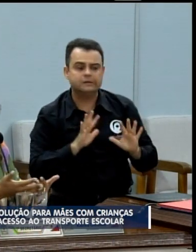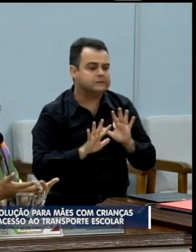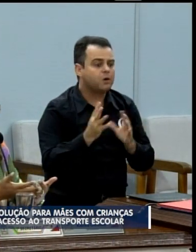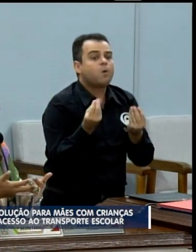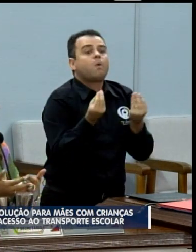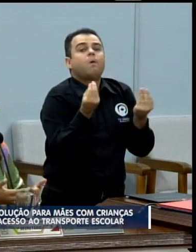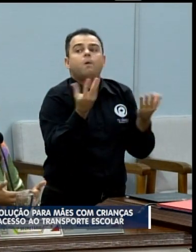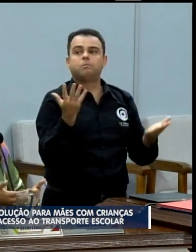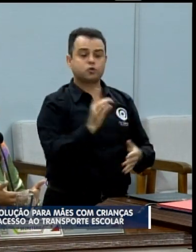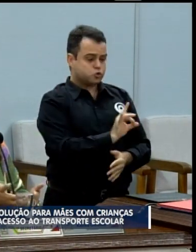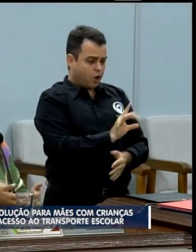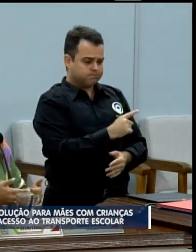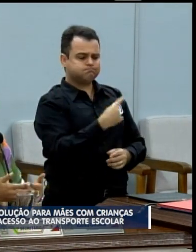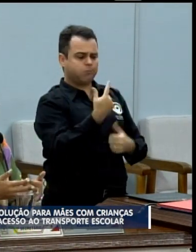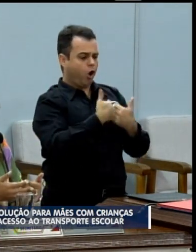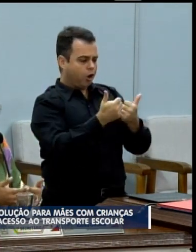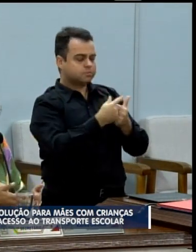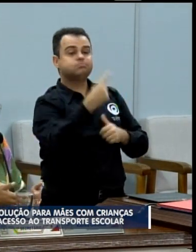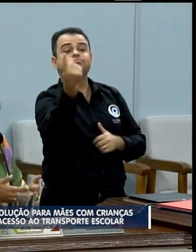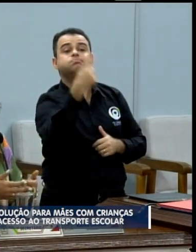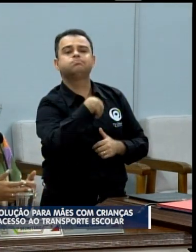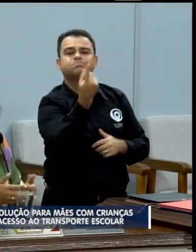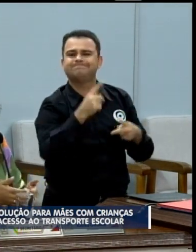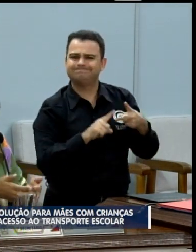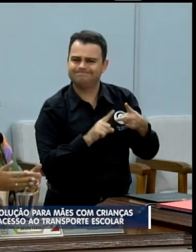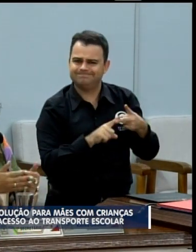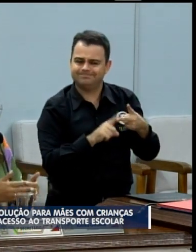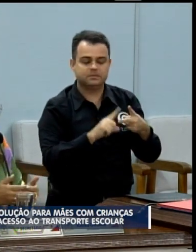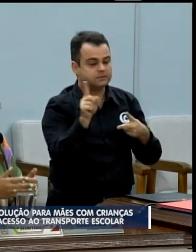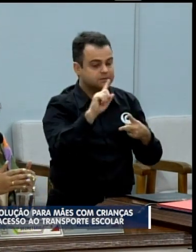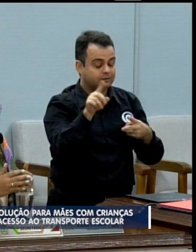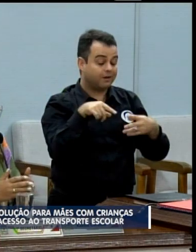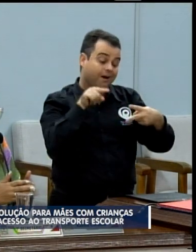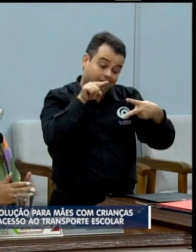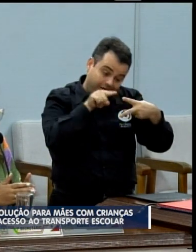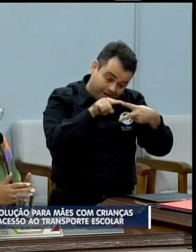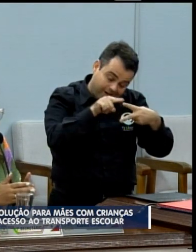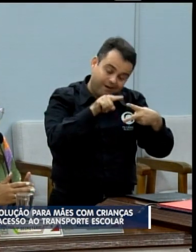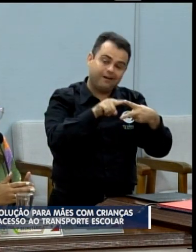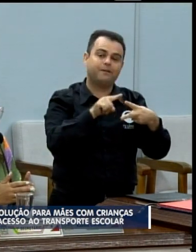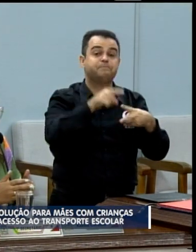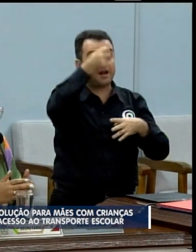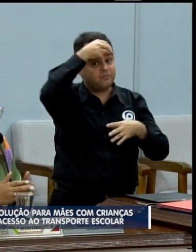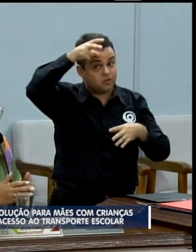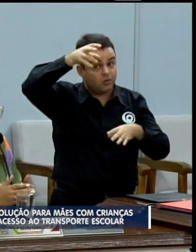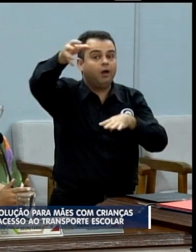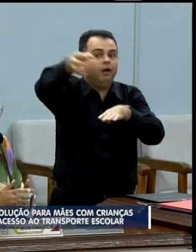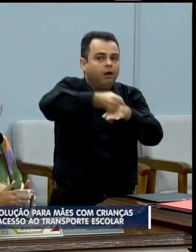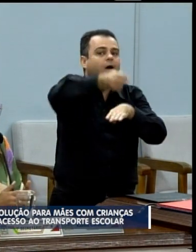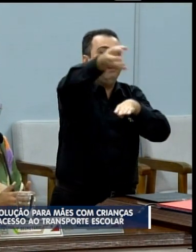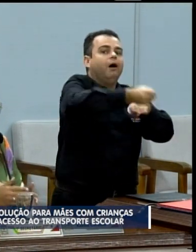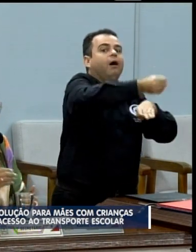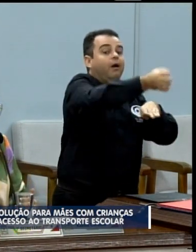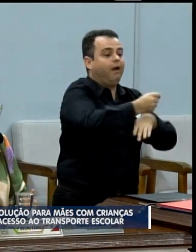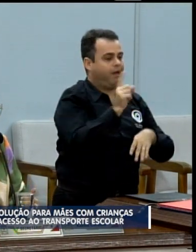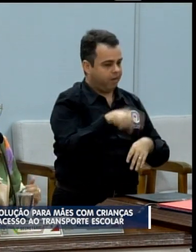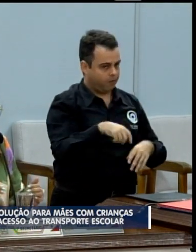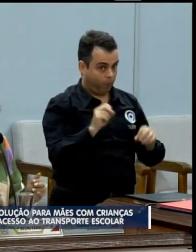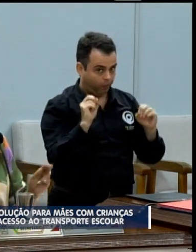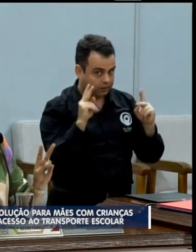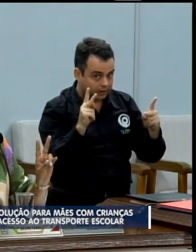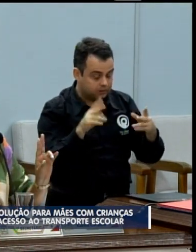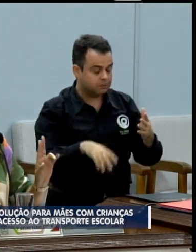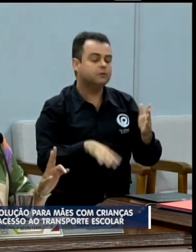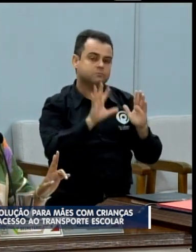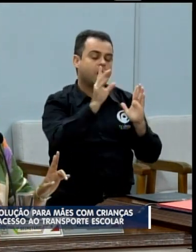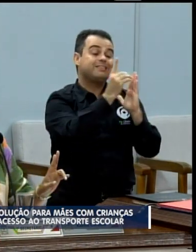ônibus público sozinha. Eles precisam ser mantidos no transporte escolar. Ok? Então, o decreto